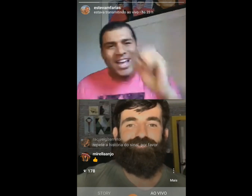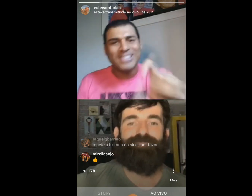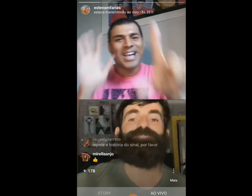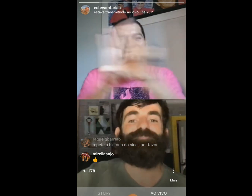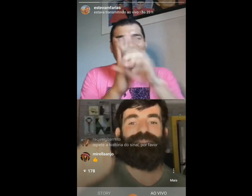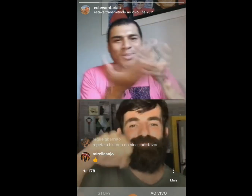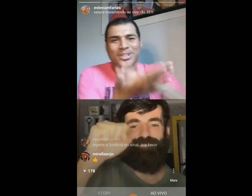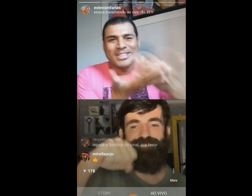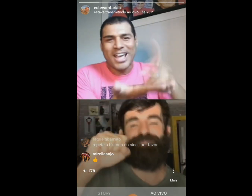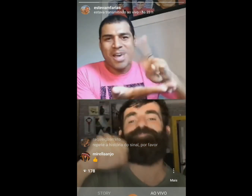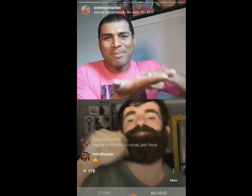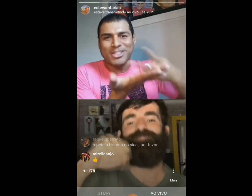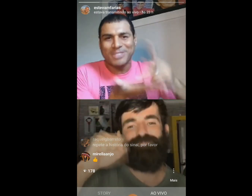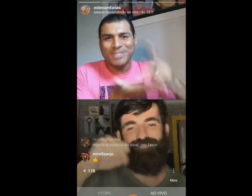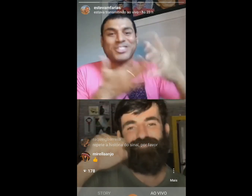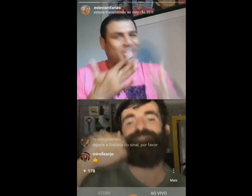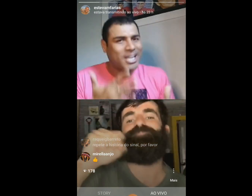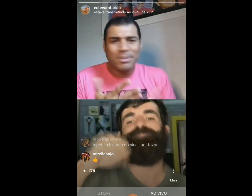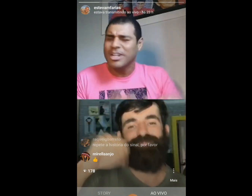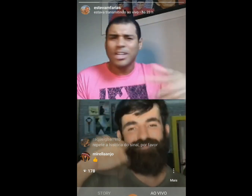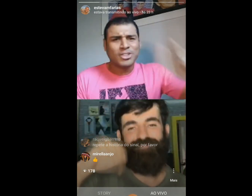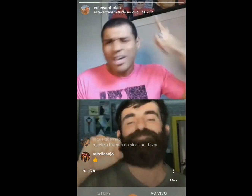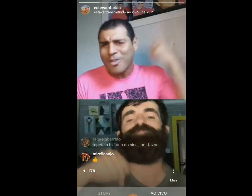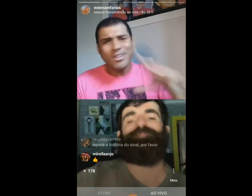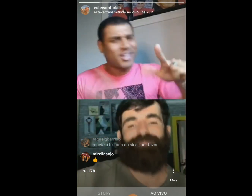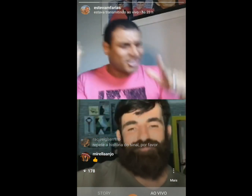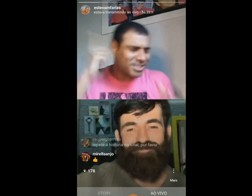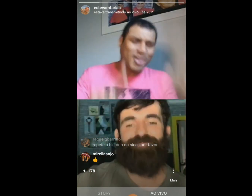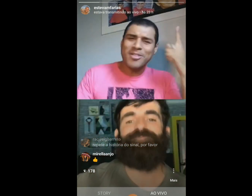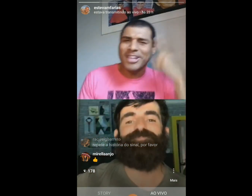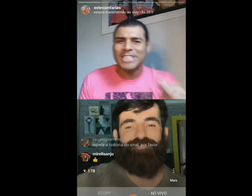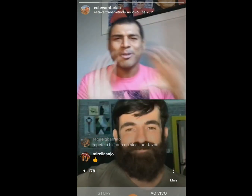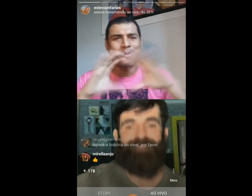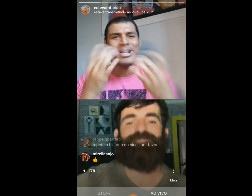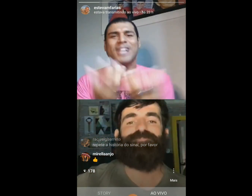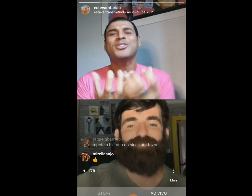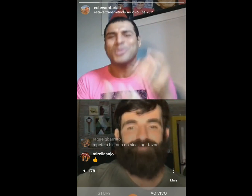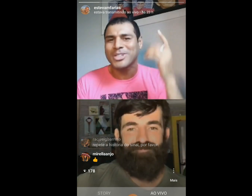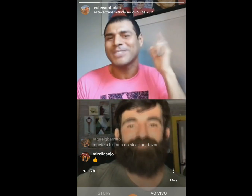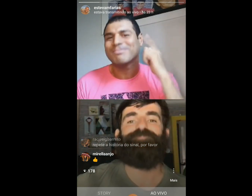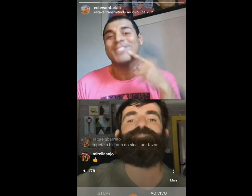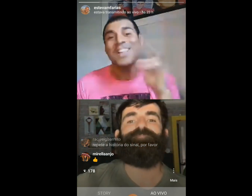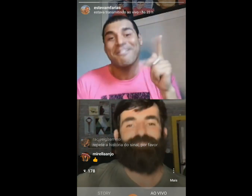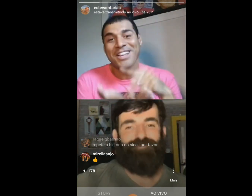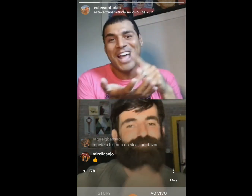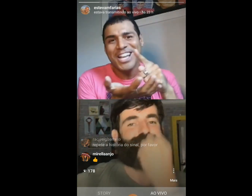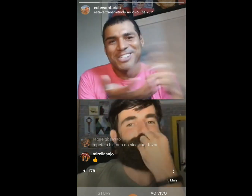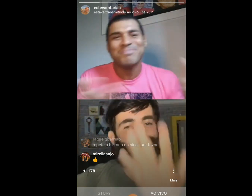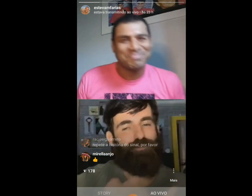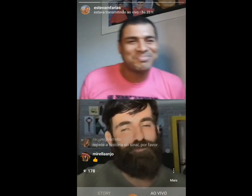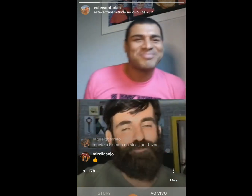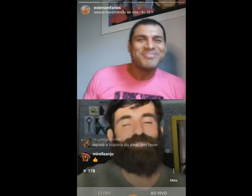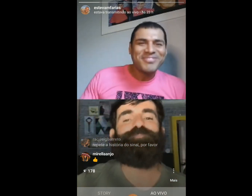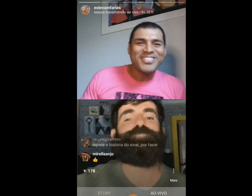lei do intérprete de Libras. Só conquista a comunidade surda. Verdade? Muito bom. É